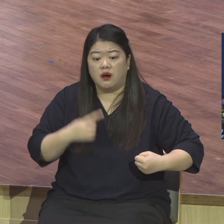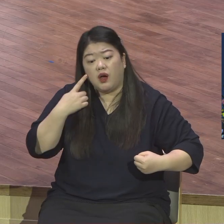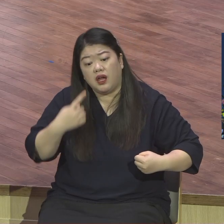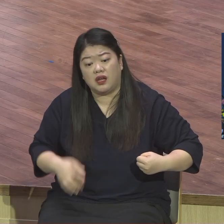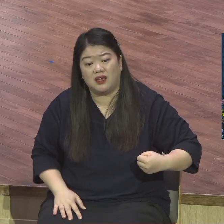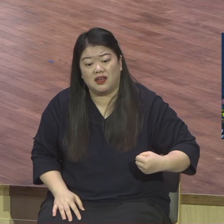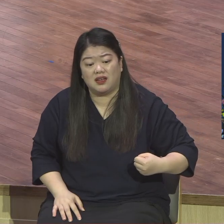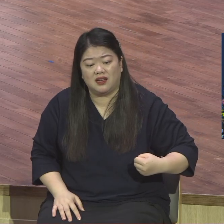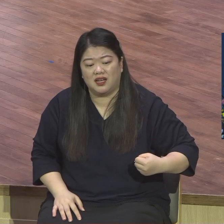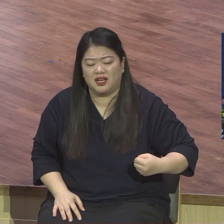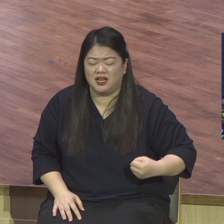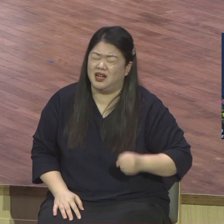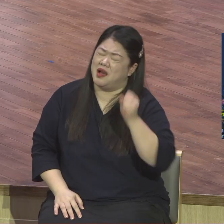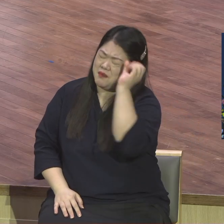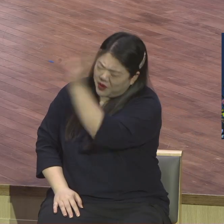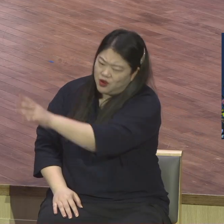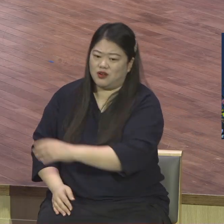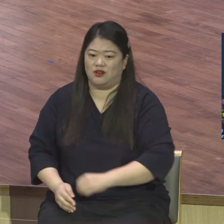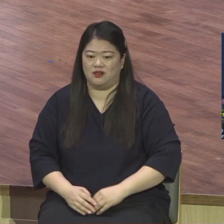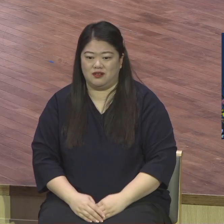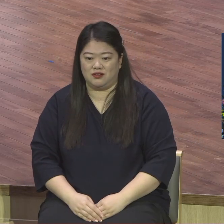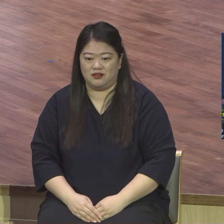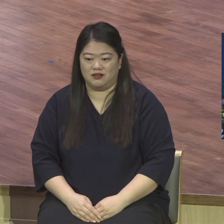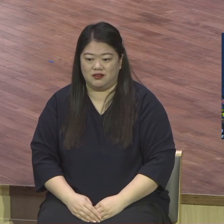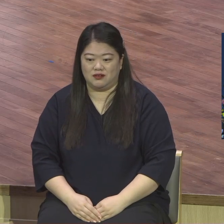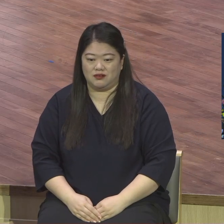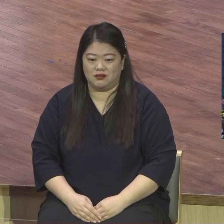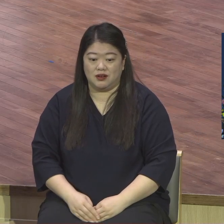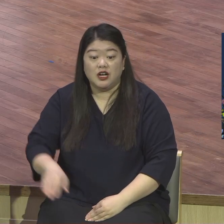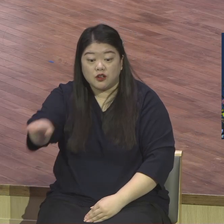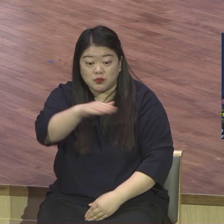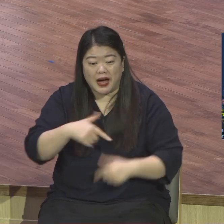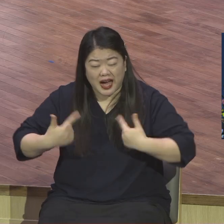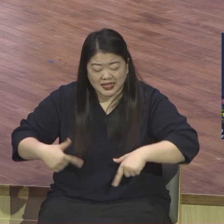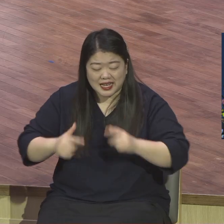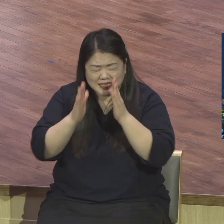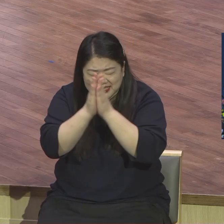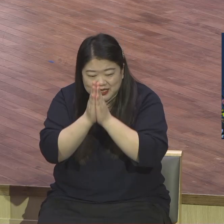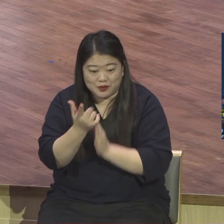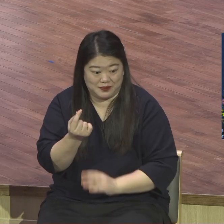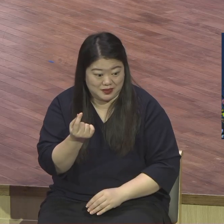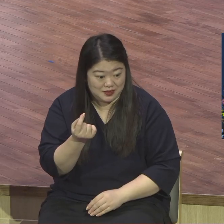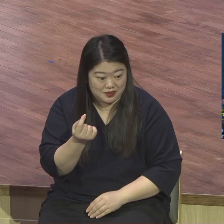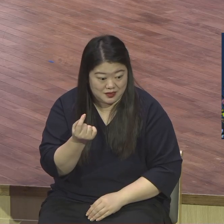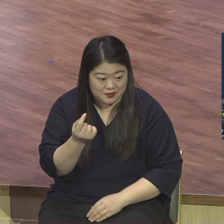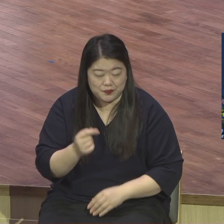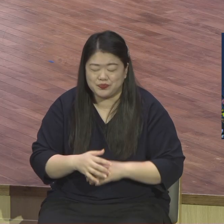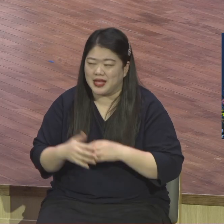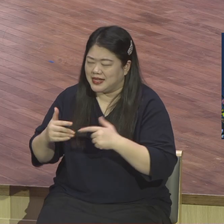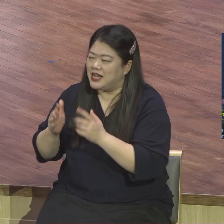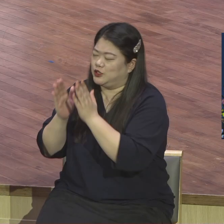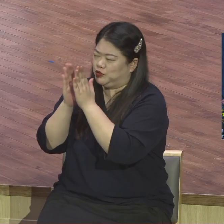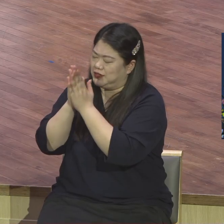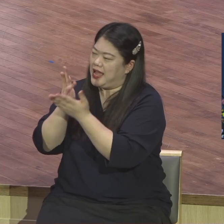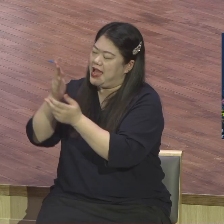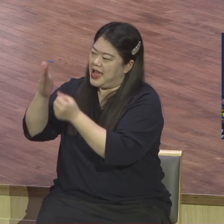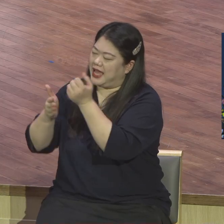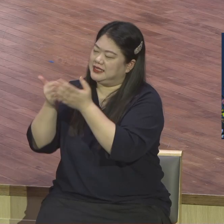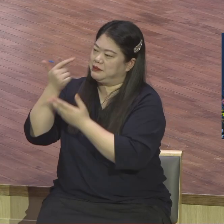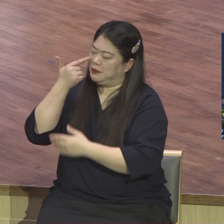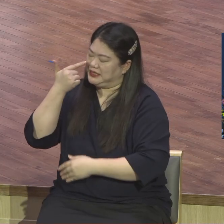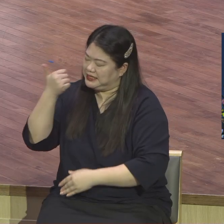고칩니다. 그래서 우리가 기도하는 이유가 그거거든요. 주께 맡기는 게 기도잖아요. 자, 우리 인생을